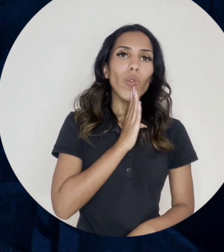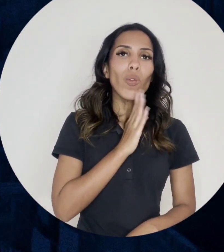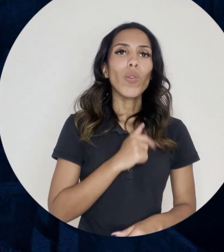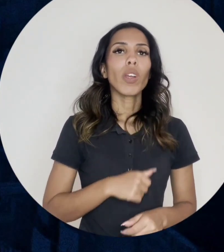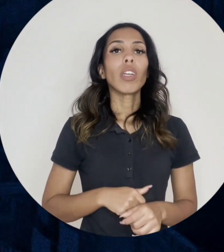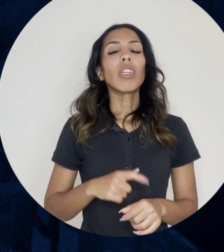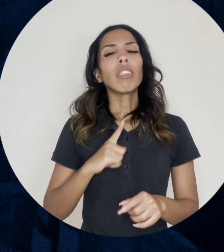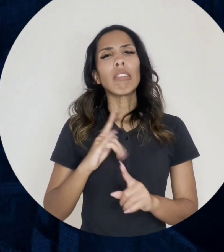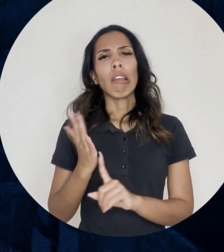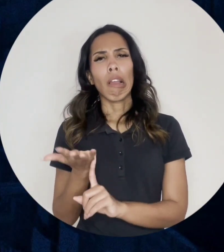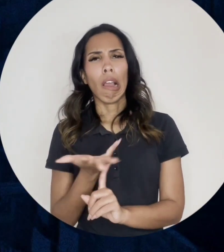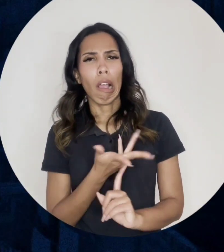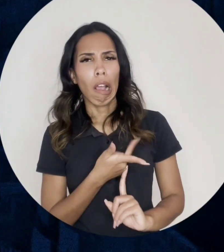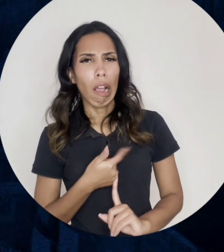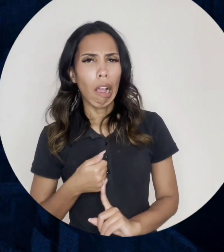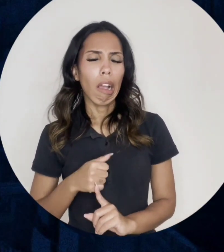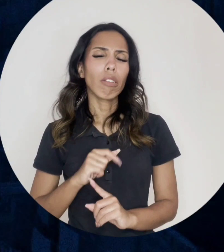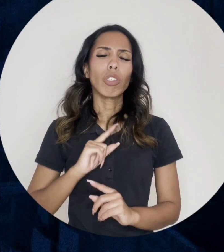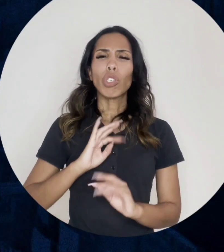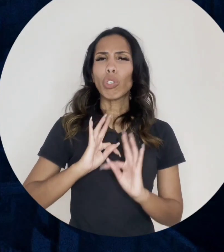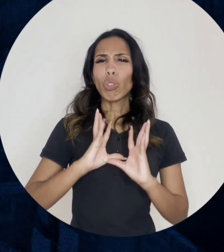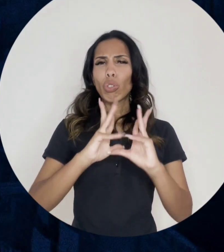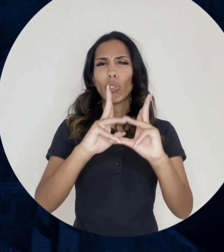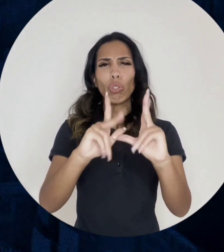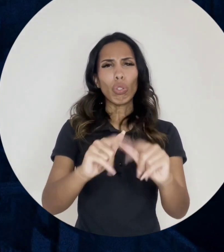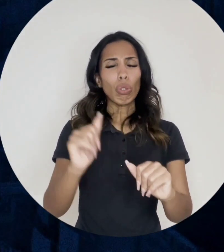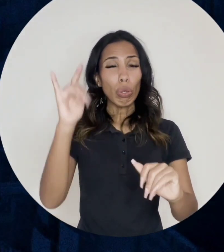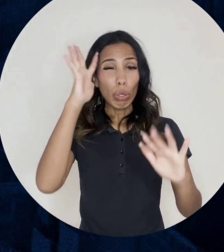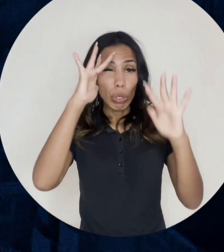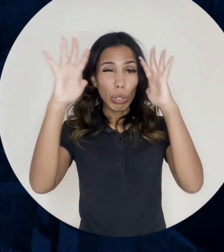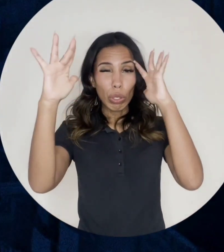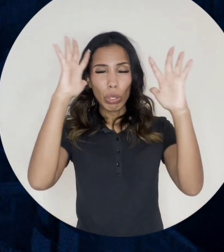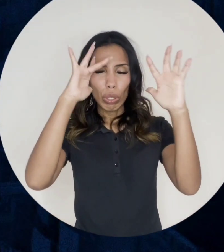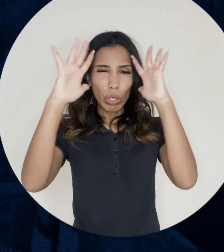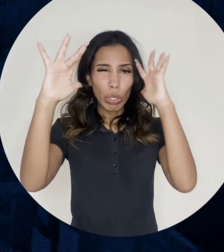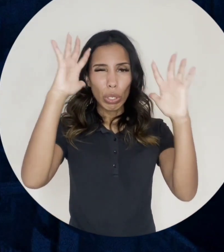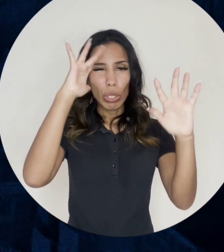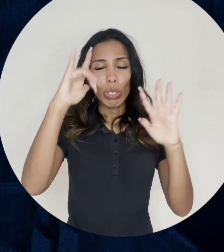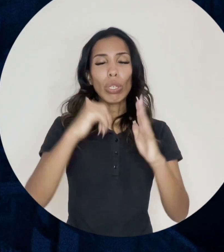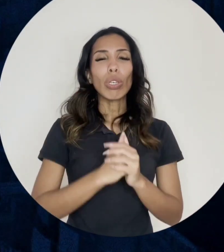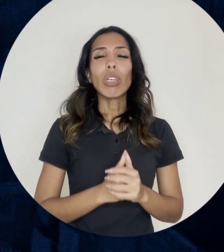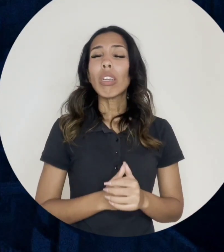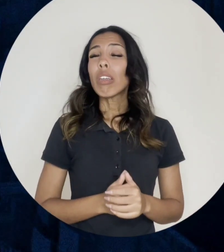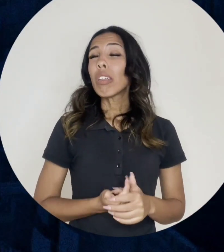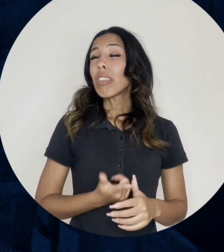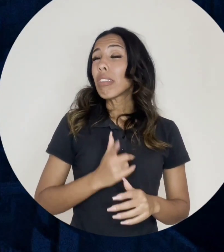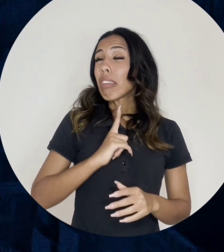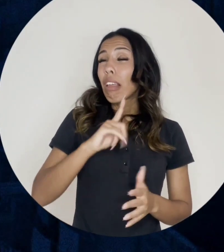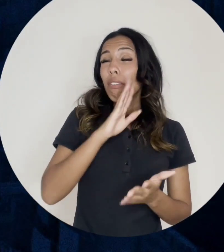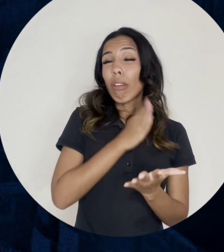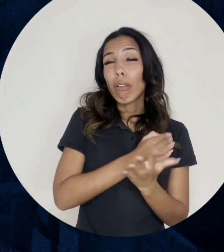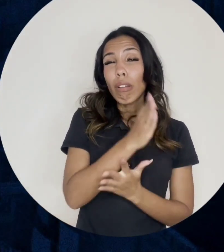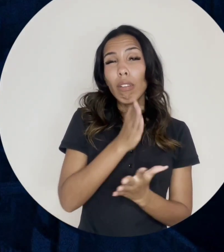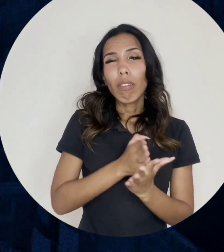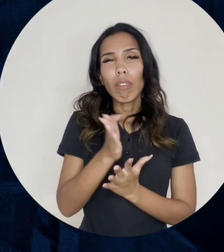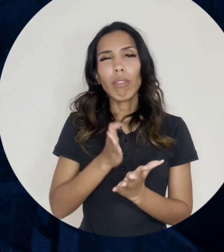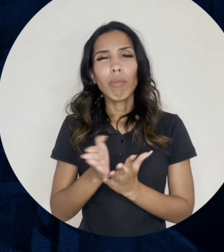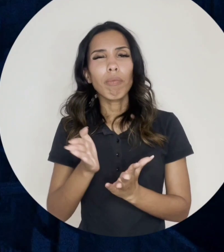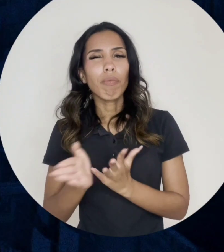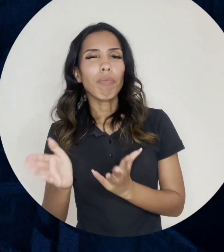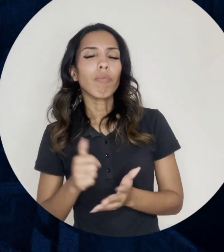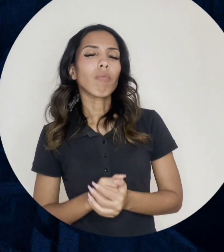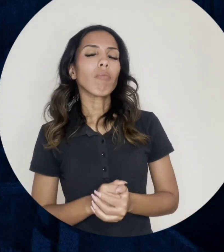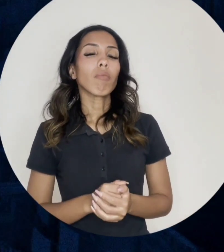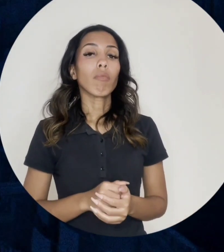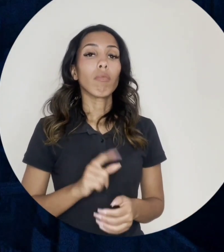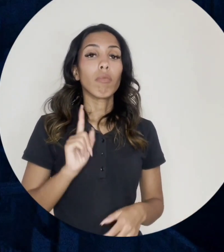teve arte, teve tudo que tu pode imaginar, o gibi em linguagem nossa, as